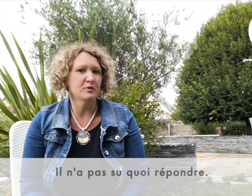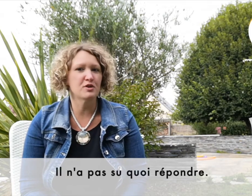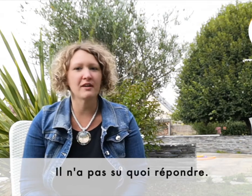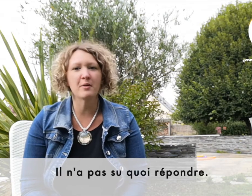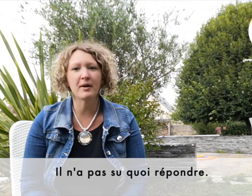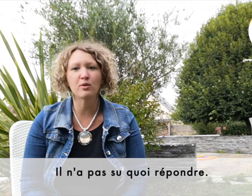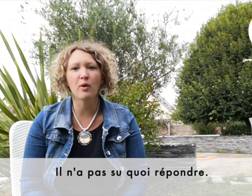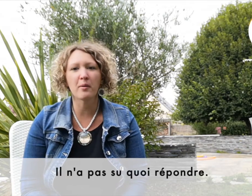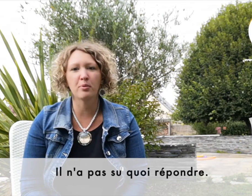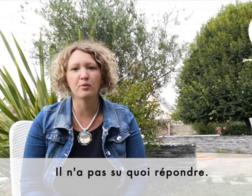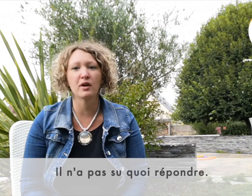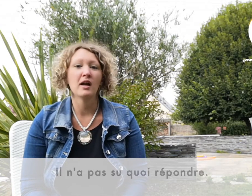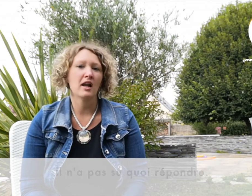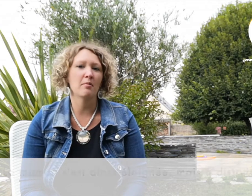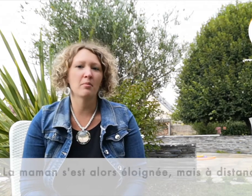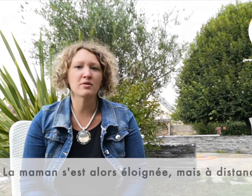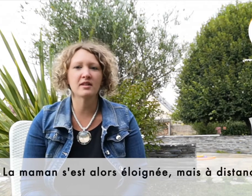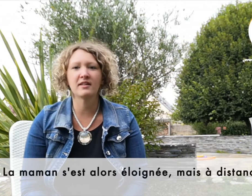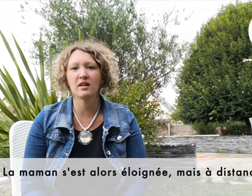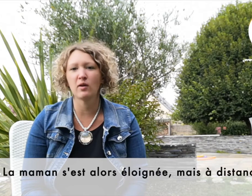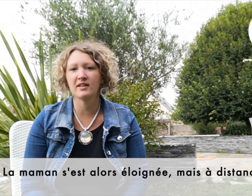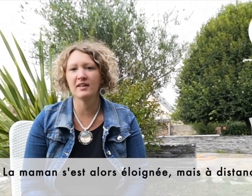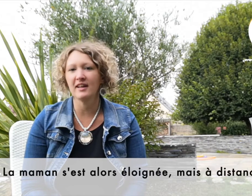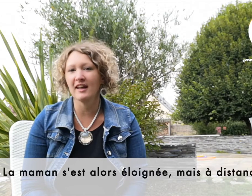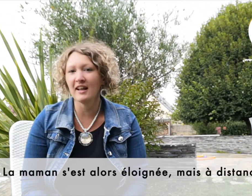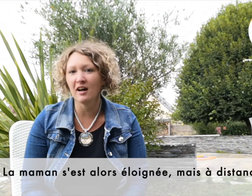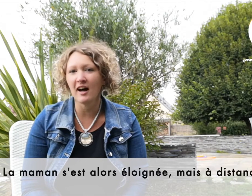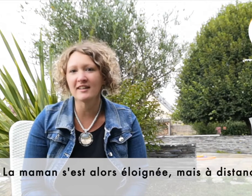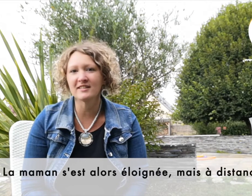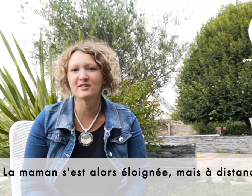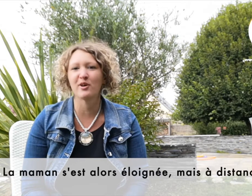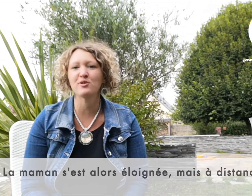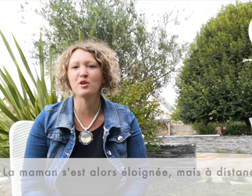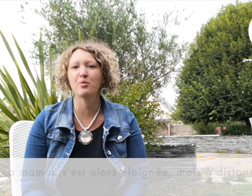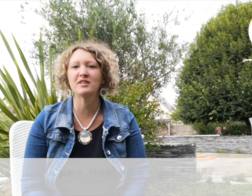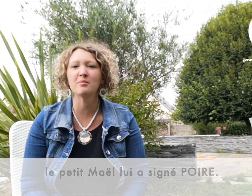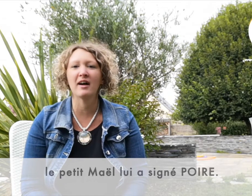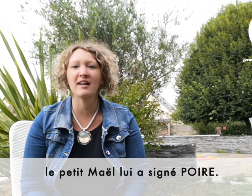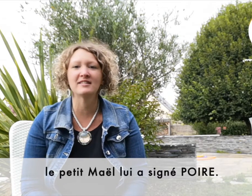ne savait pas trop répondre. La maman s'est éloignée et là, à distance, le petit Maël a